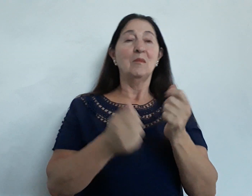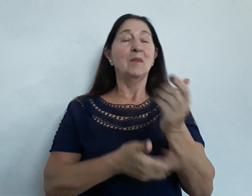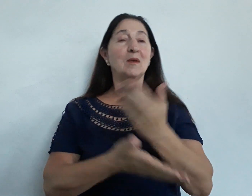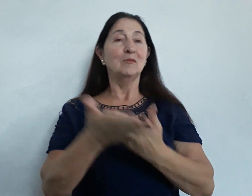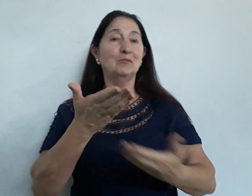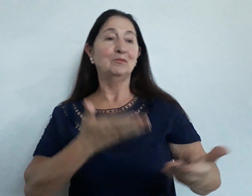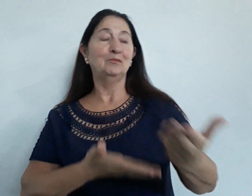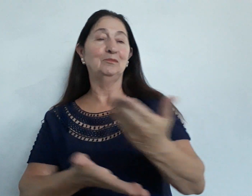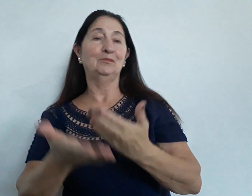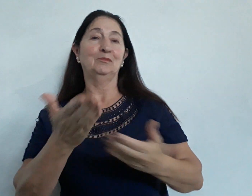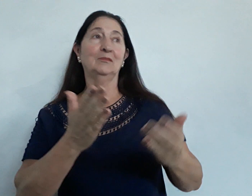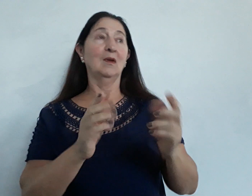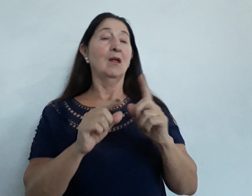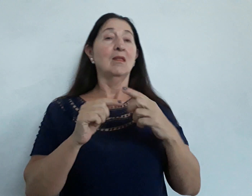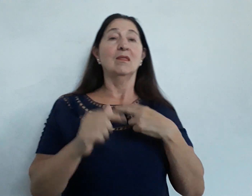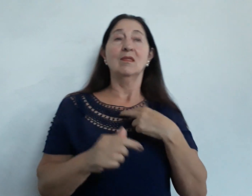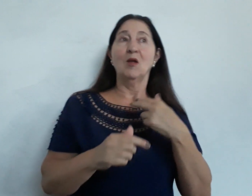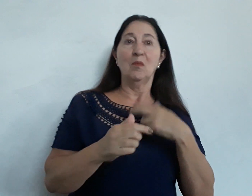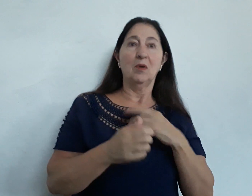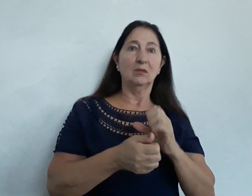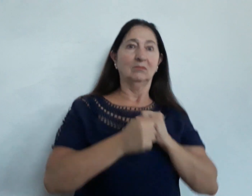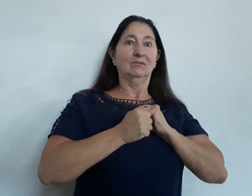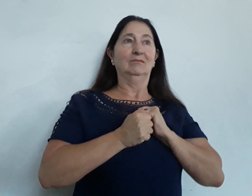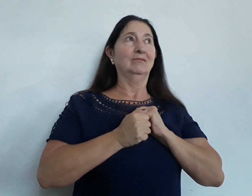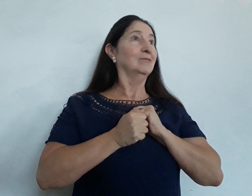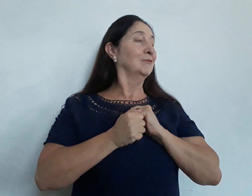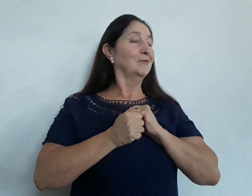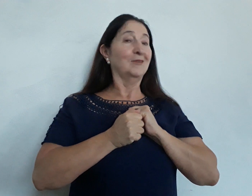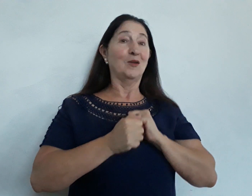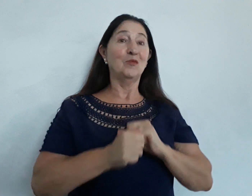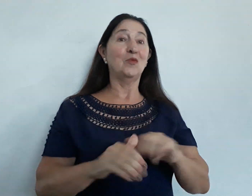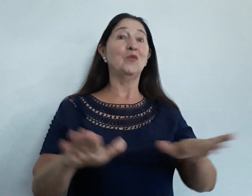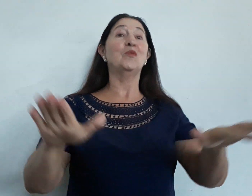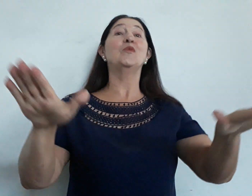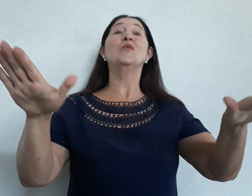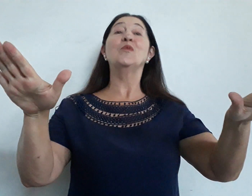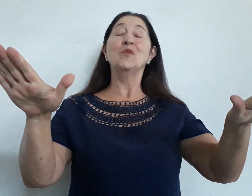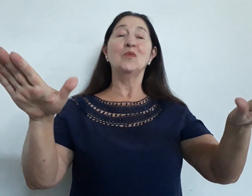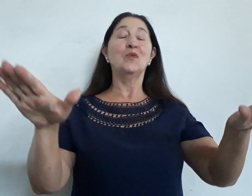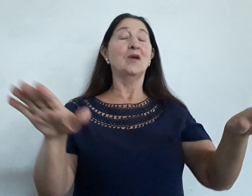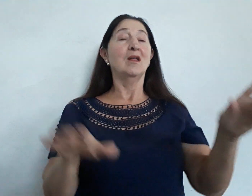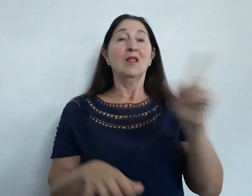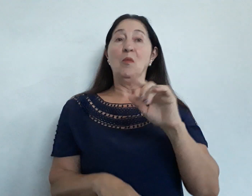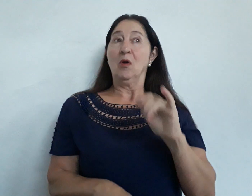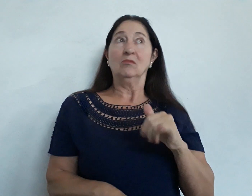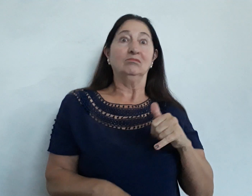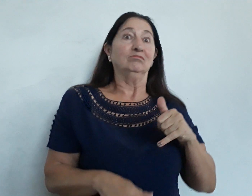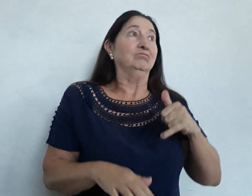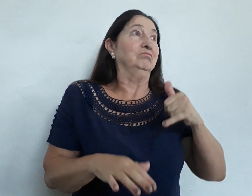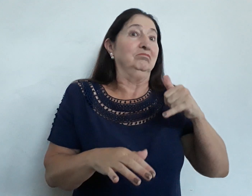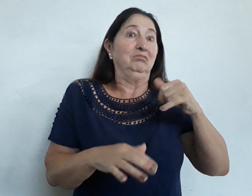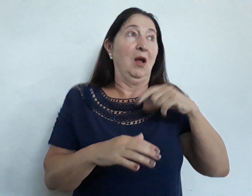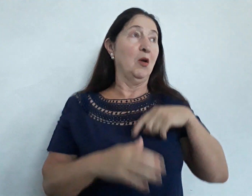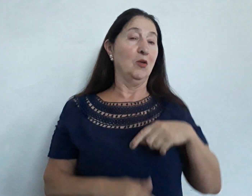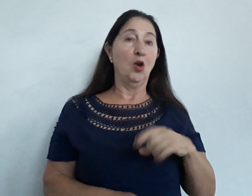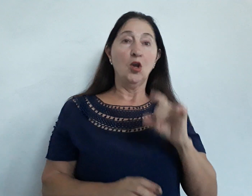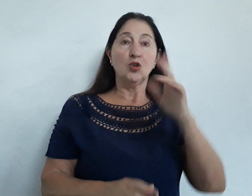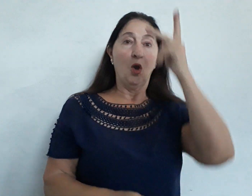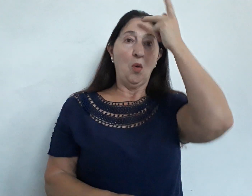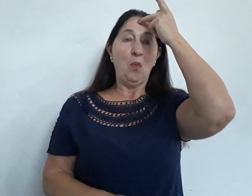podemos reter o que Deus pôs na nossa mão. Por isso nós não podemos ser egoístas, querer reter para nós aquilo que Deus